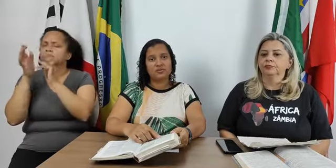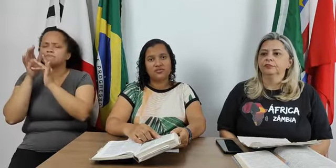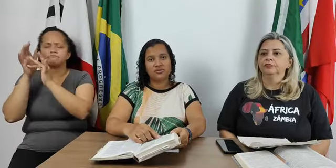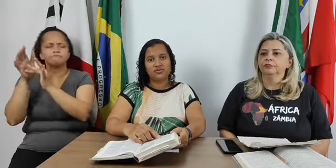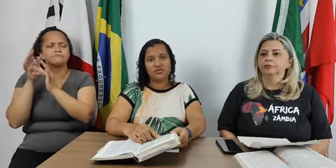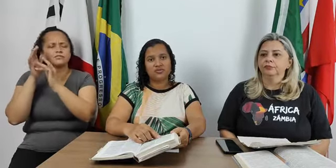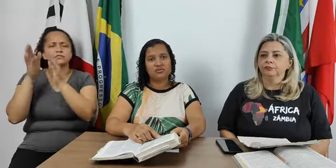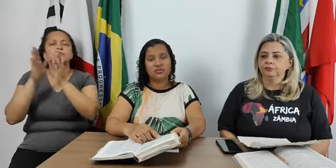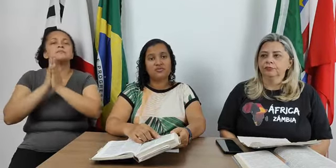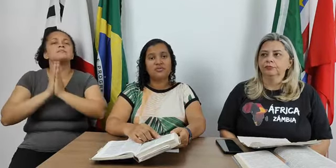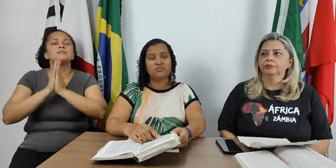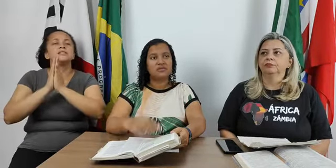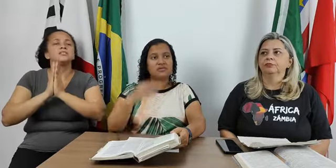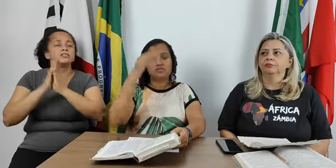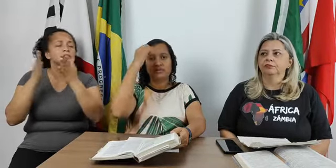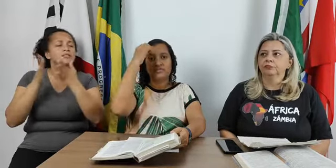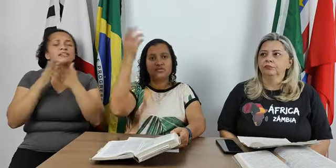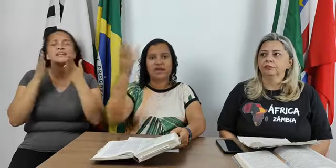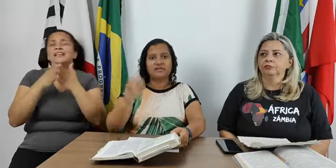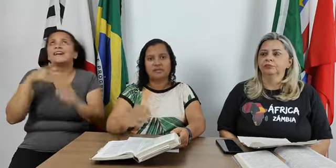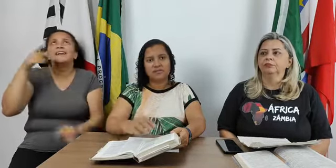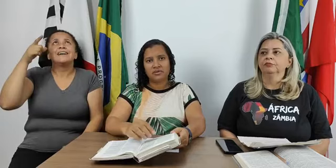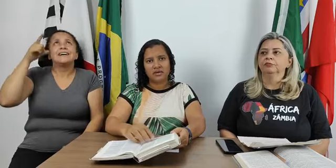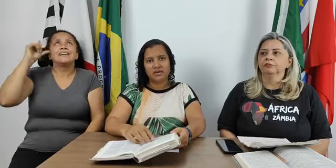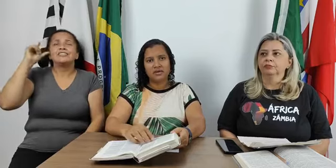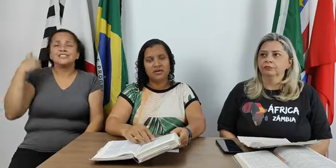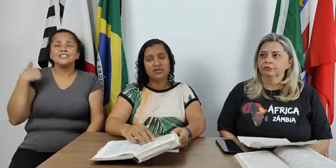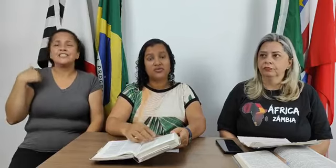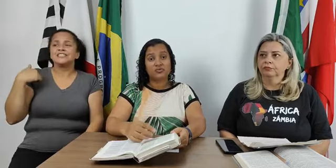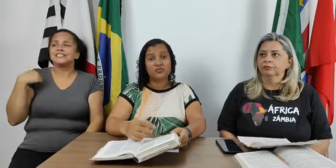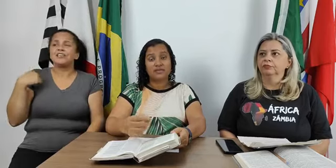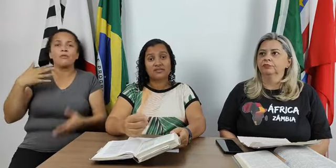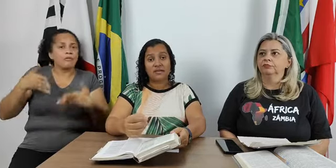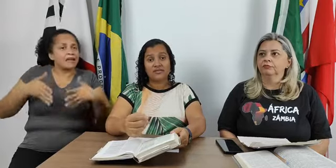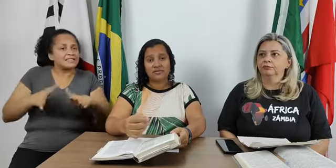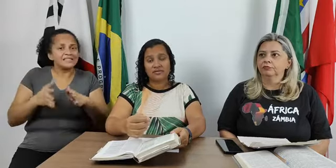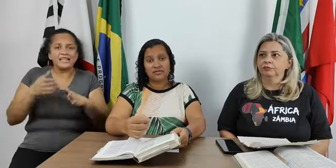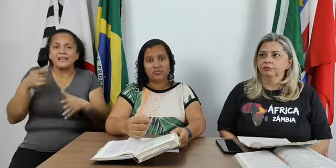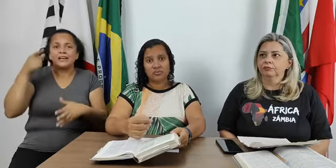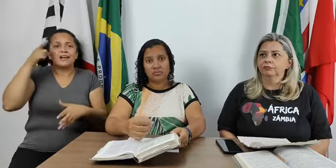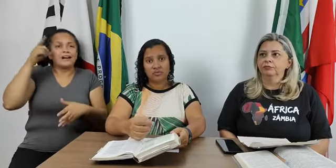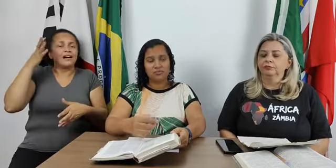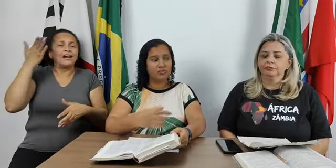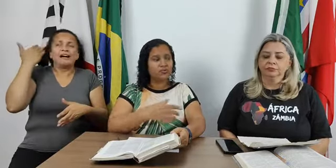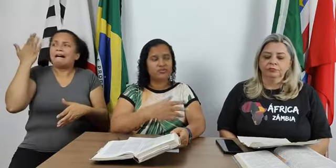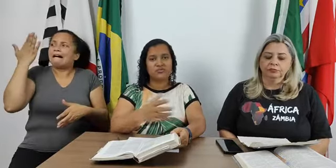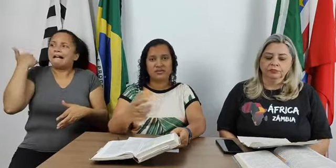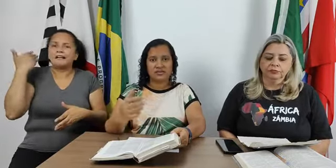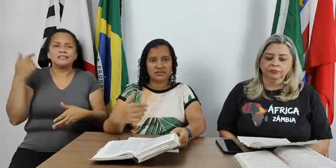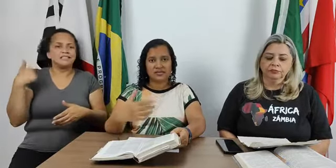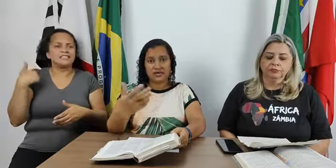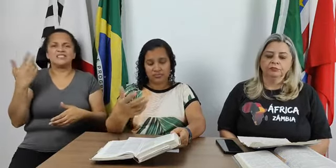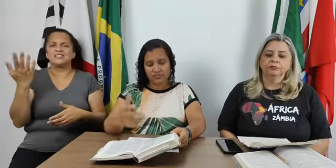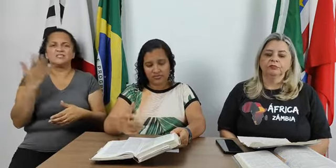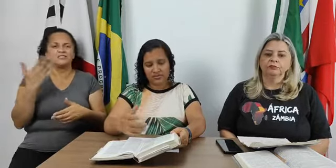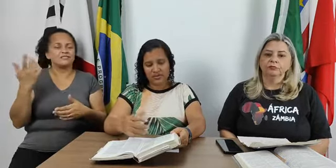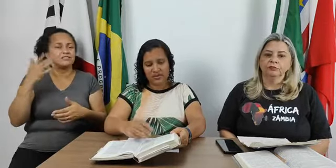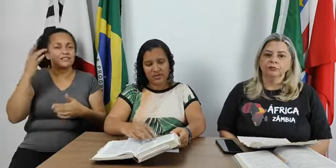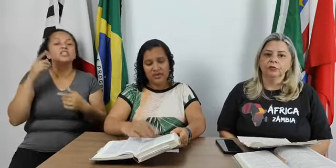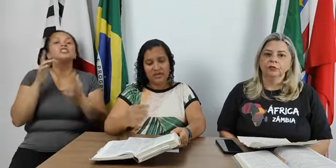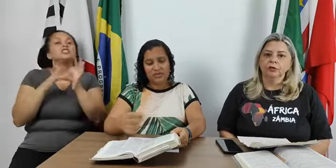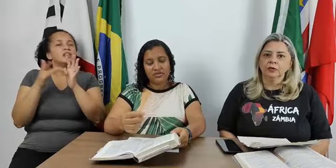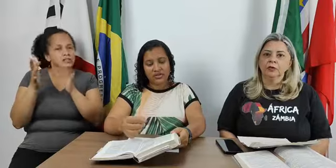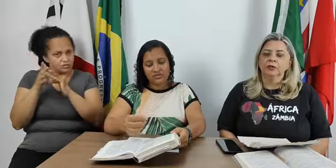antes mesmo de eu existir, de eu ser concebida, de eu ser imaginada pela minha mãe. Jesus já estava intercedendo por mim, por todos aqui na sala e por